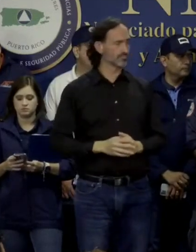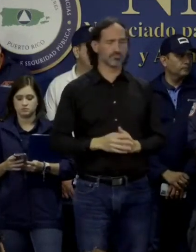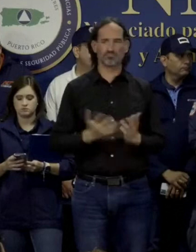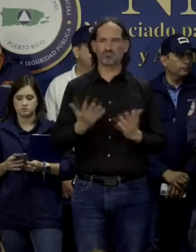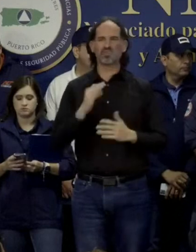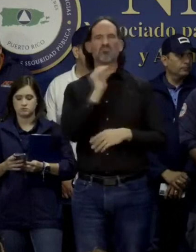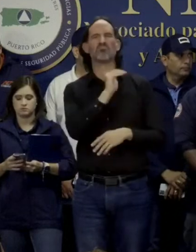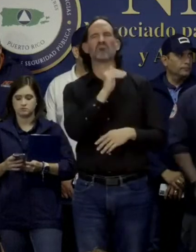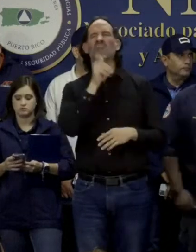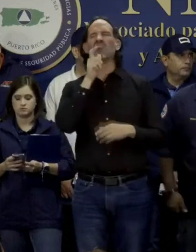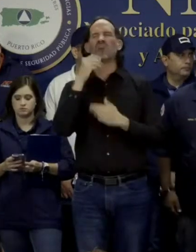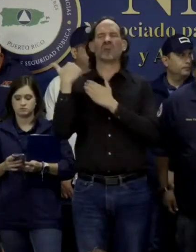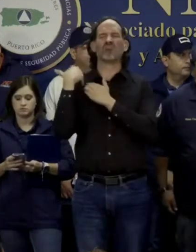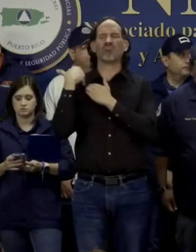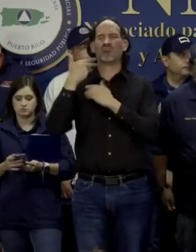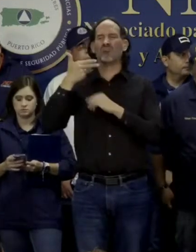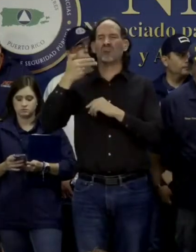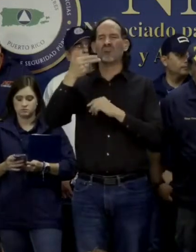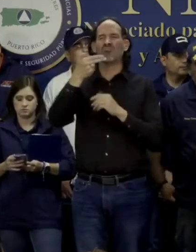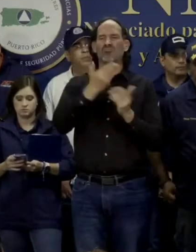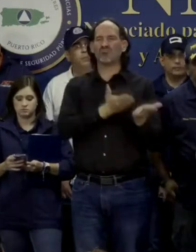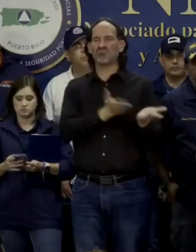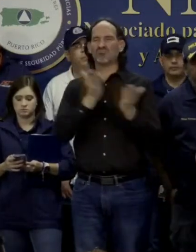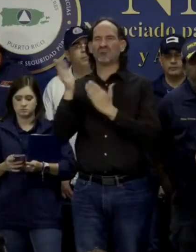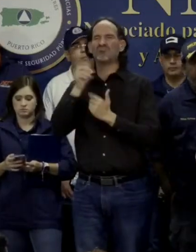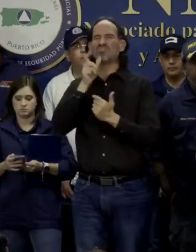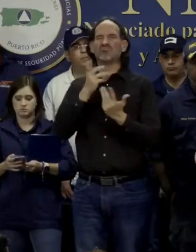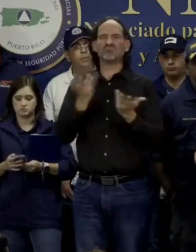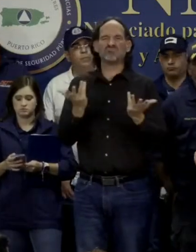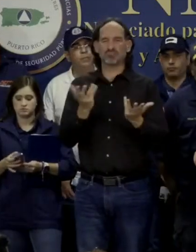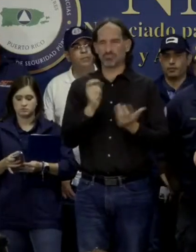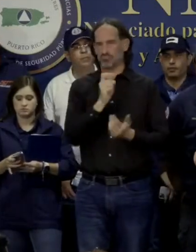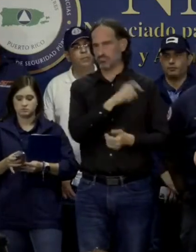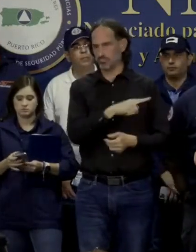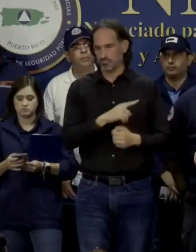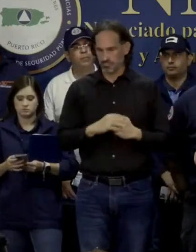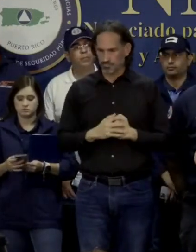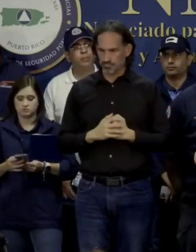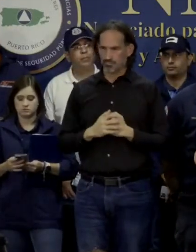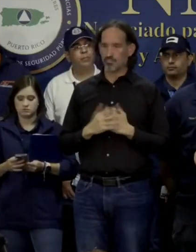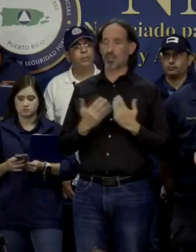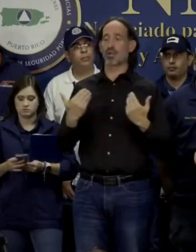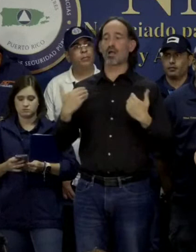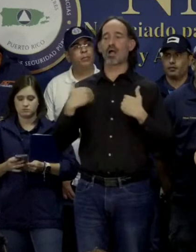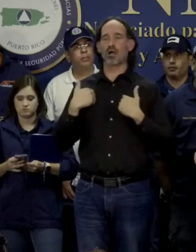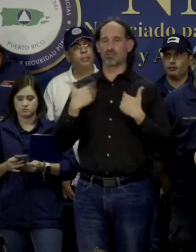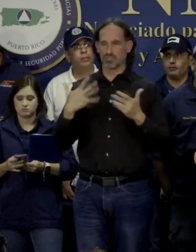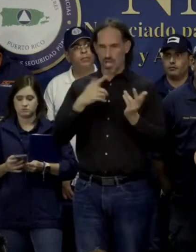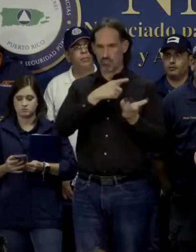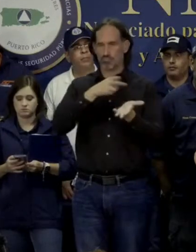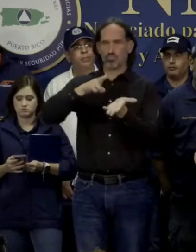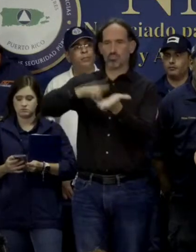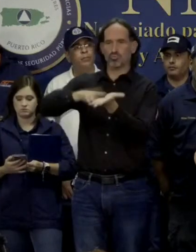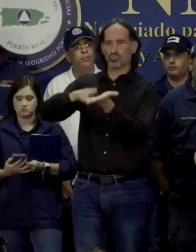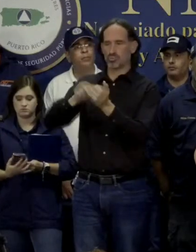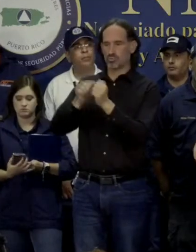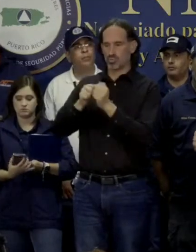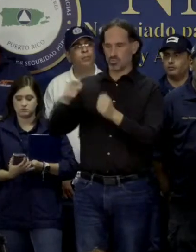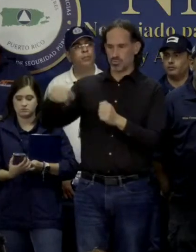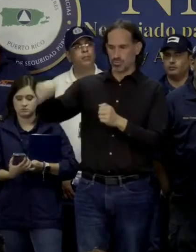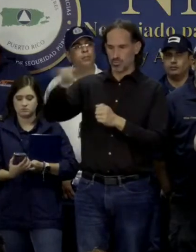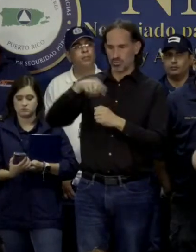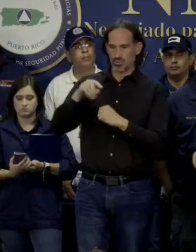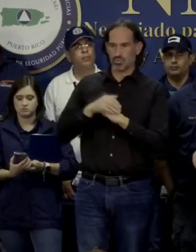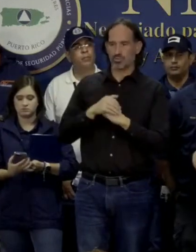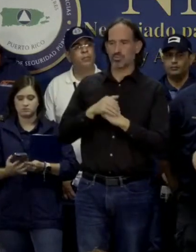se pueda. Ahora mismo el Departamento de Salud tiene contratado a la compañía Aeromet. El problema es,